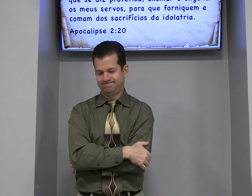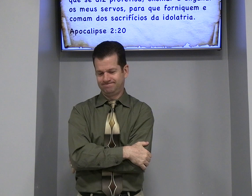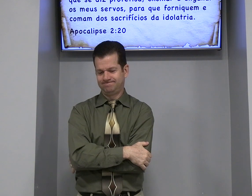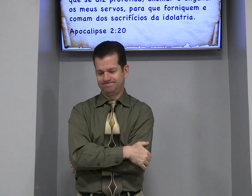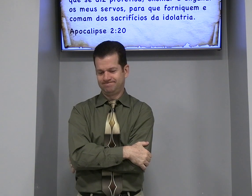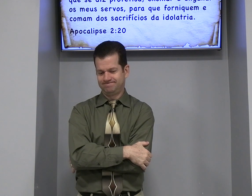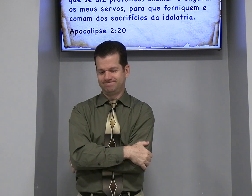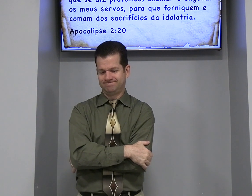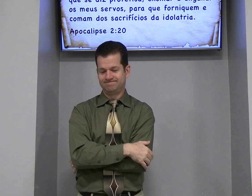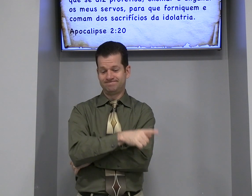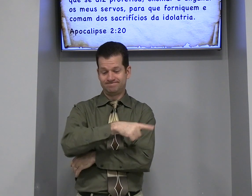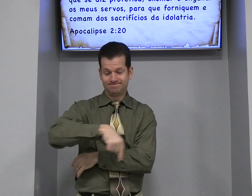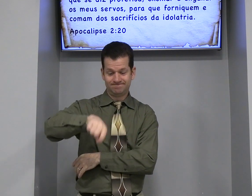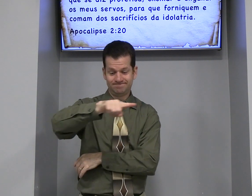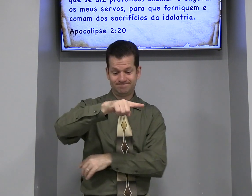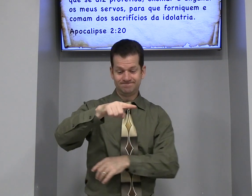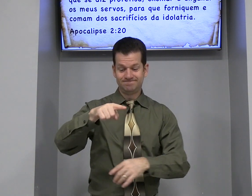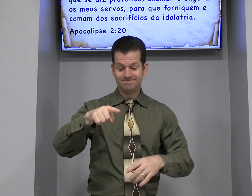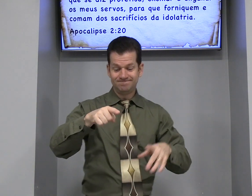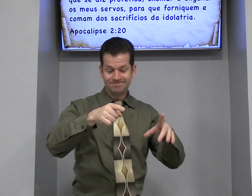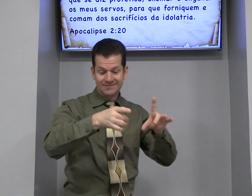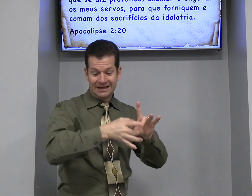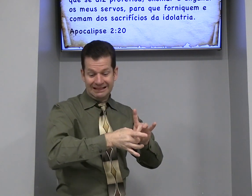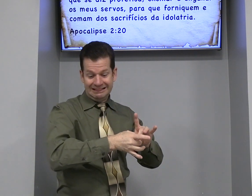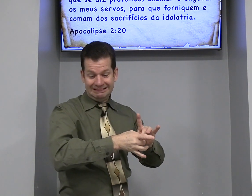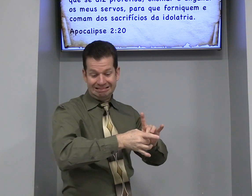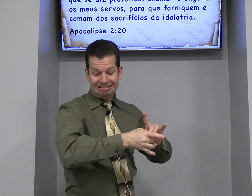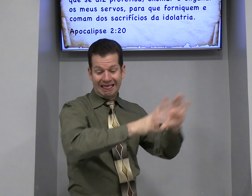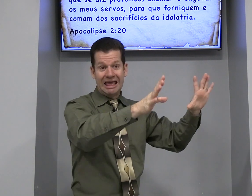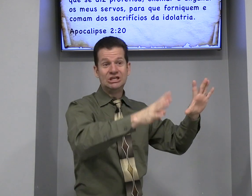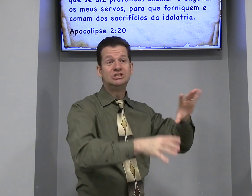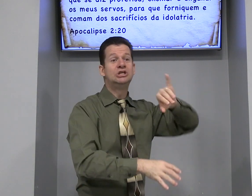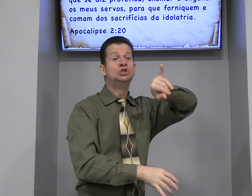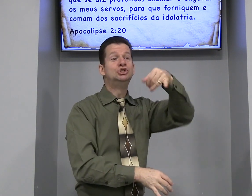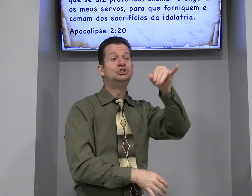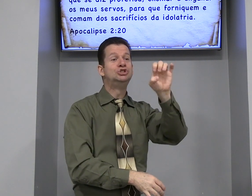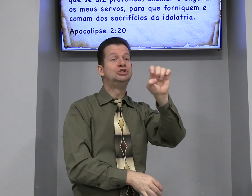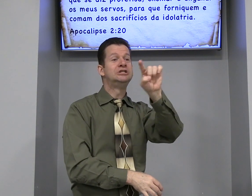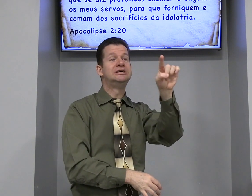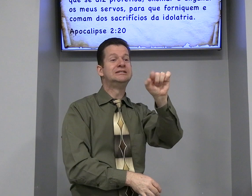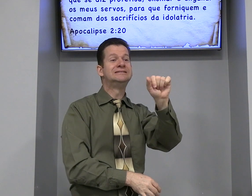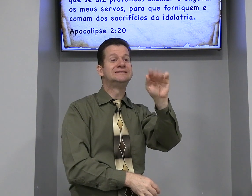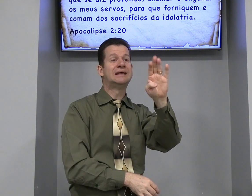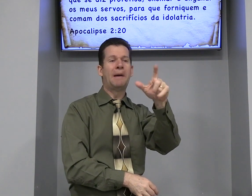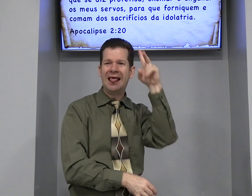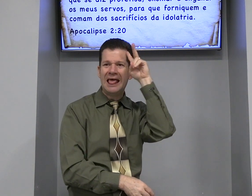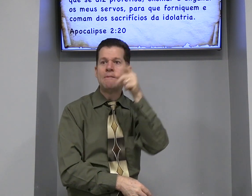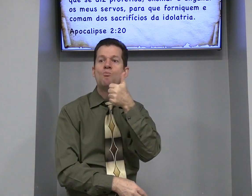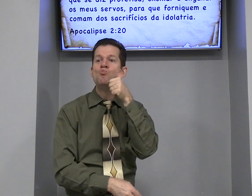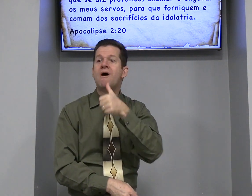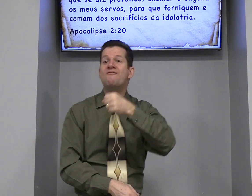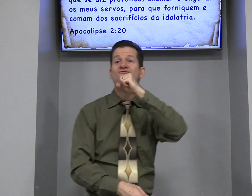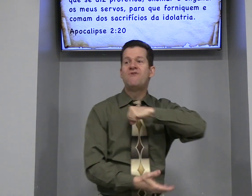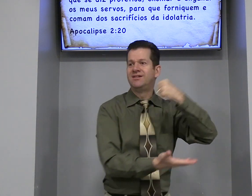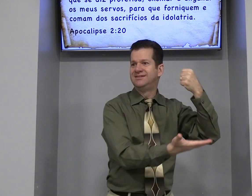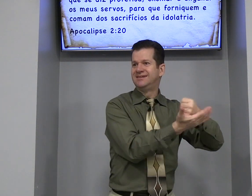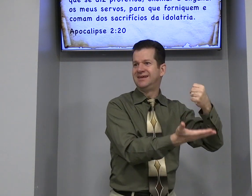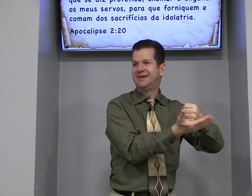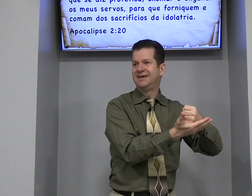poucas coisas tenho contra ti, que deixas Jezabel. Lembra a mulher do